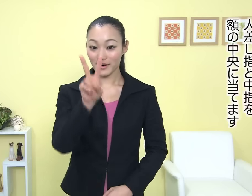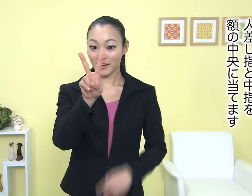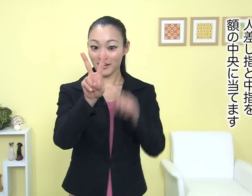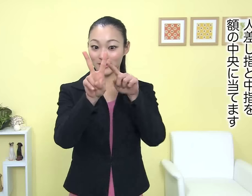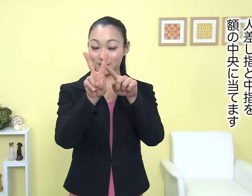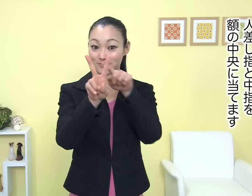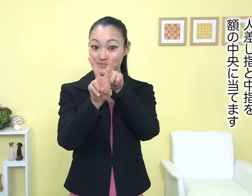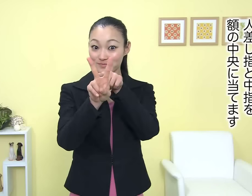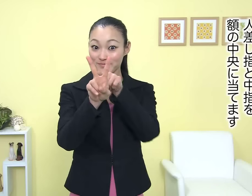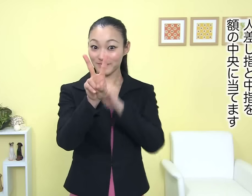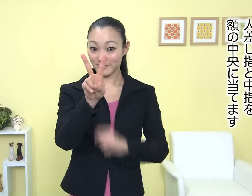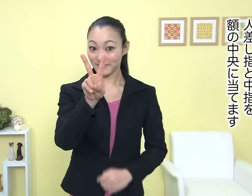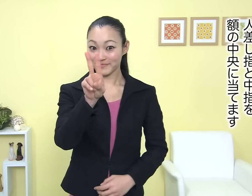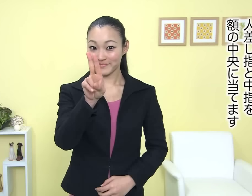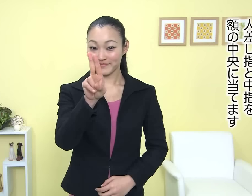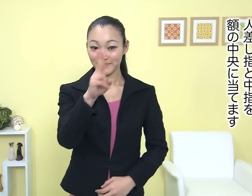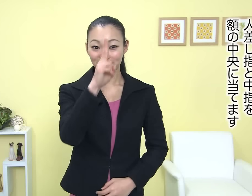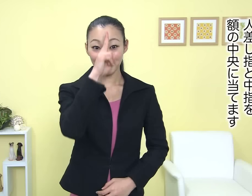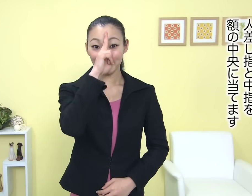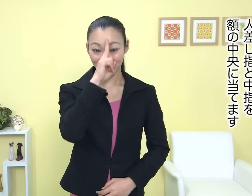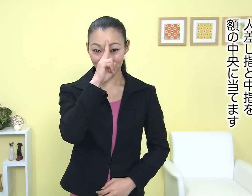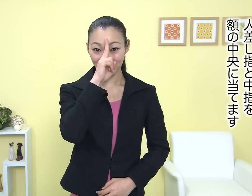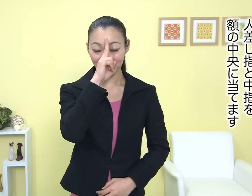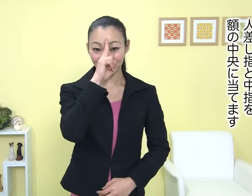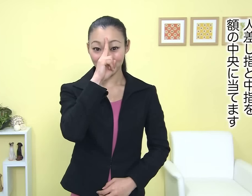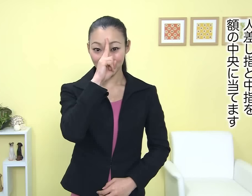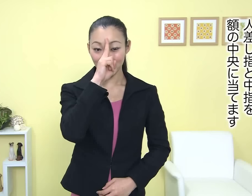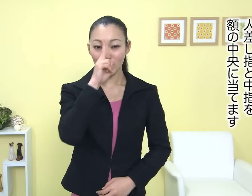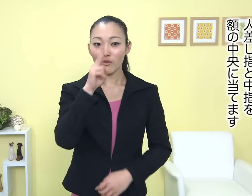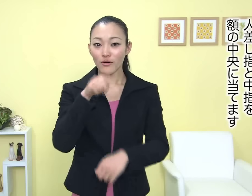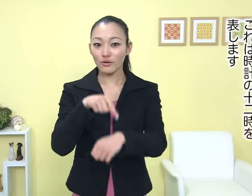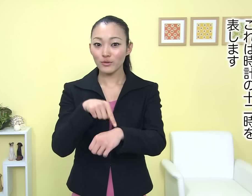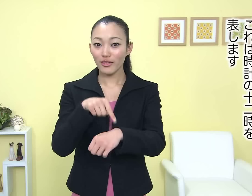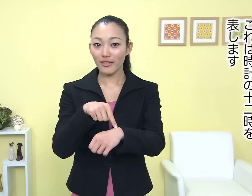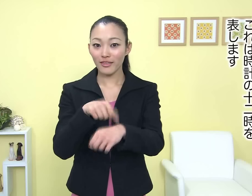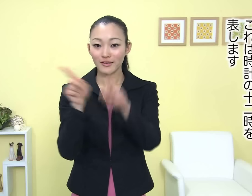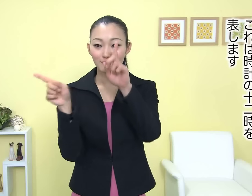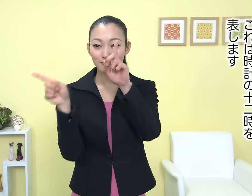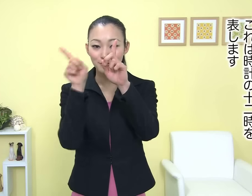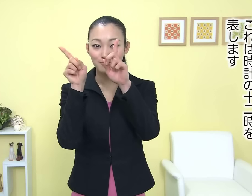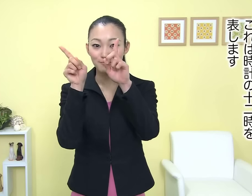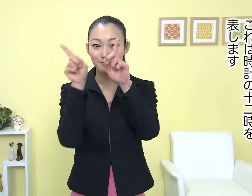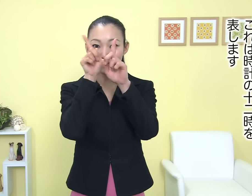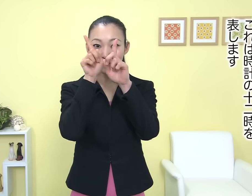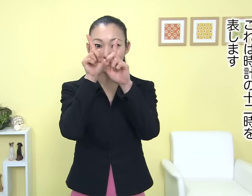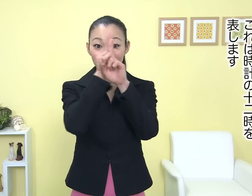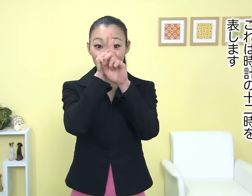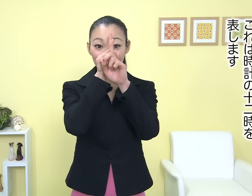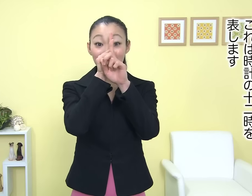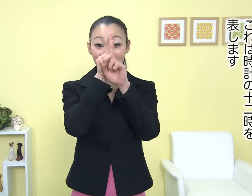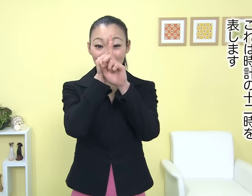人差し指と中指を額の中央に当てます。これは時計の12時を表します。